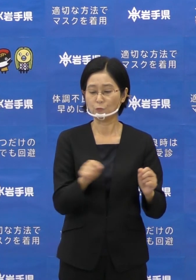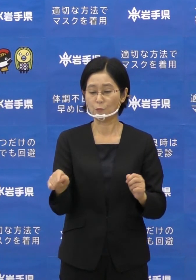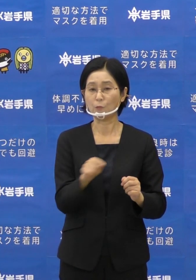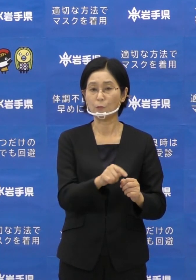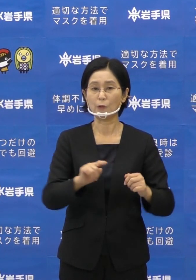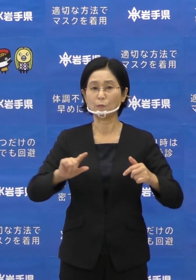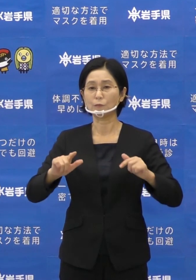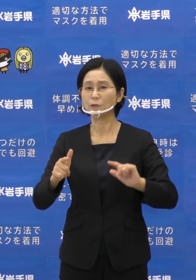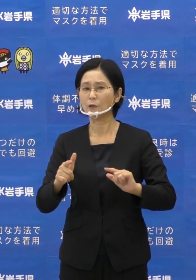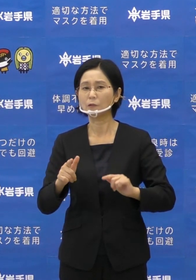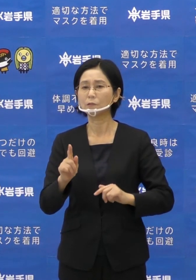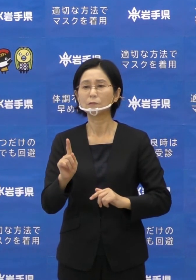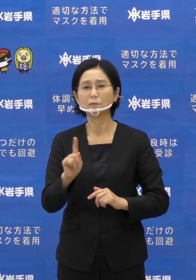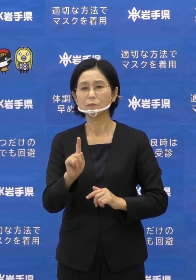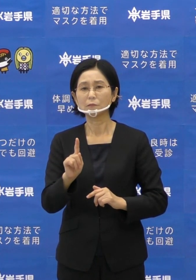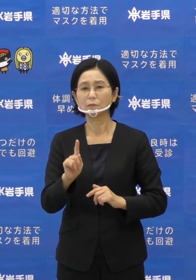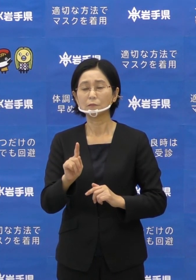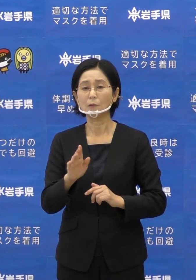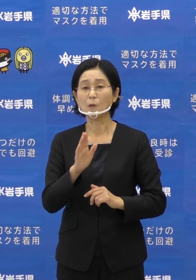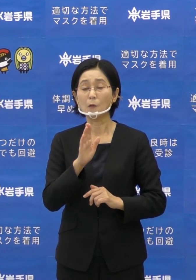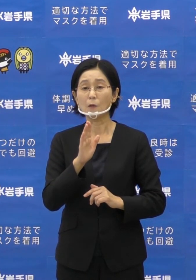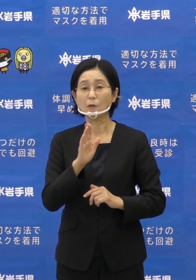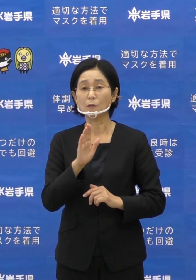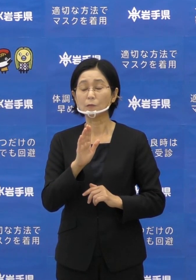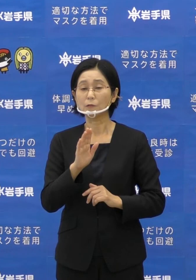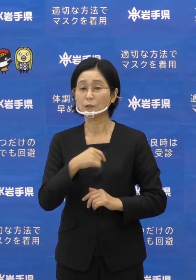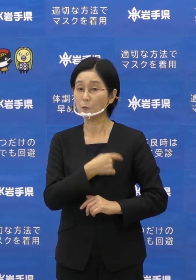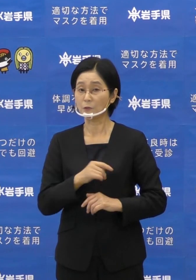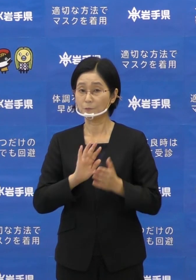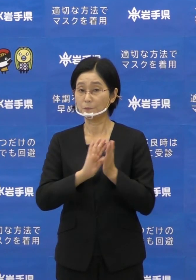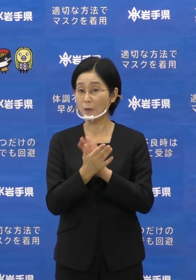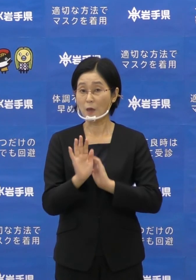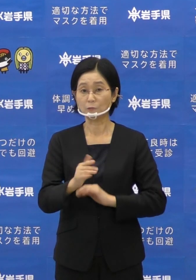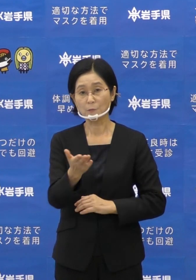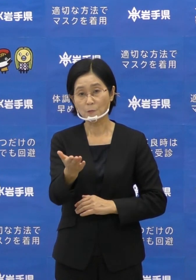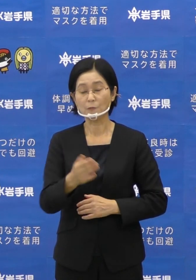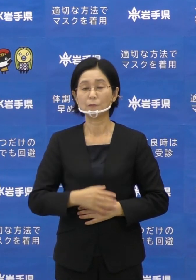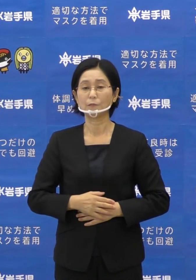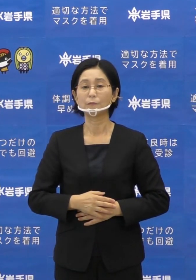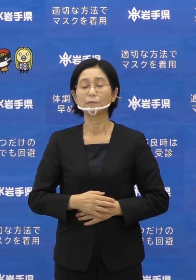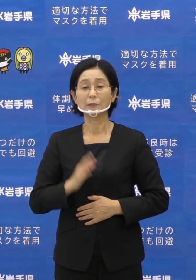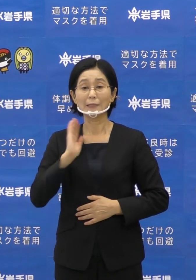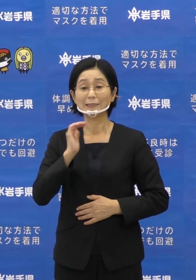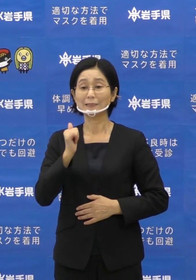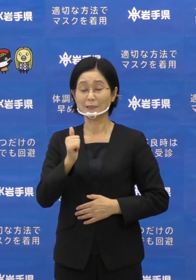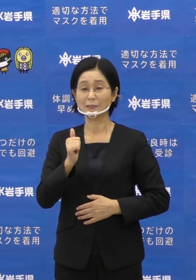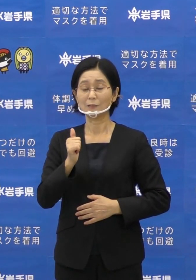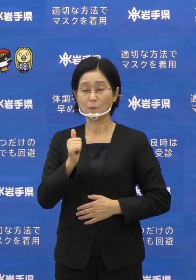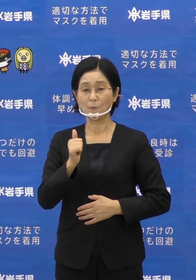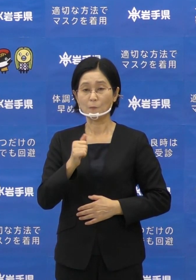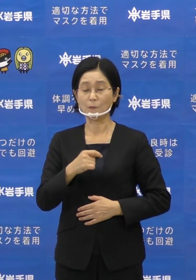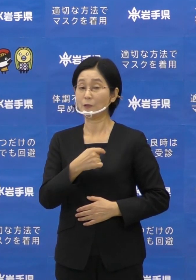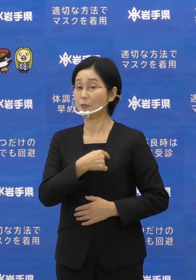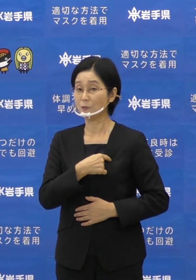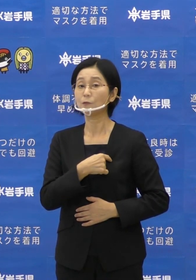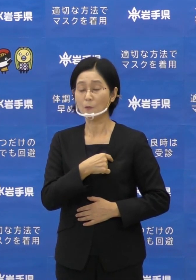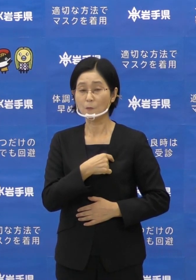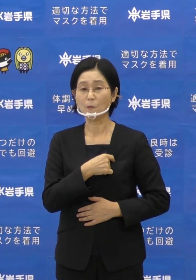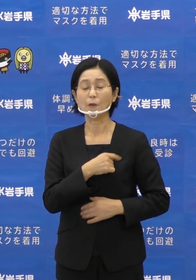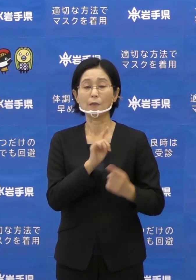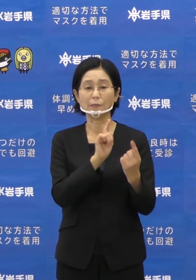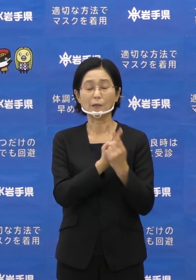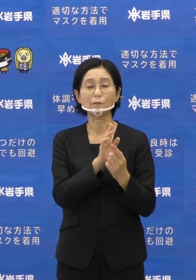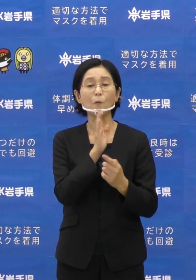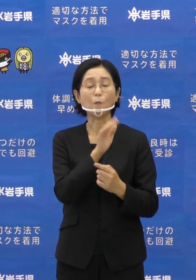こうご心境が変わられたりしたんでしょうか。 知事の意思、そして対策本部会議の意思とし